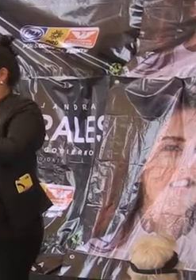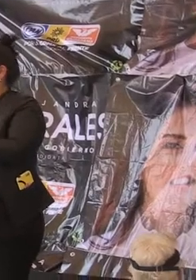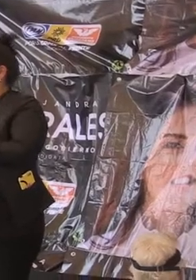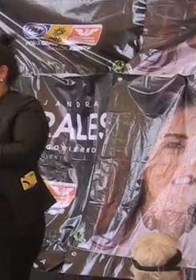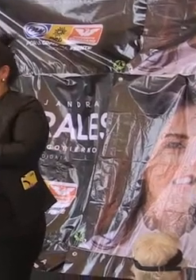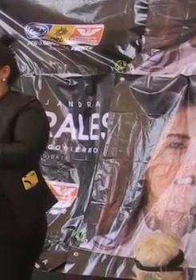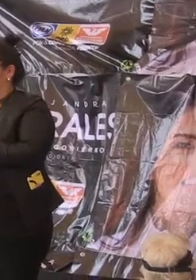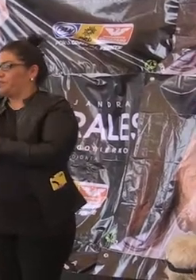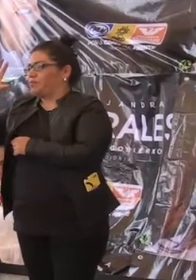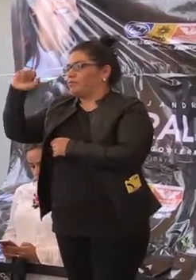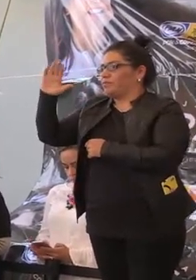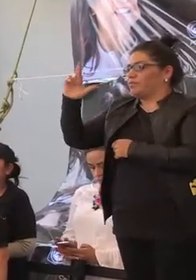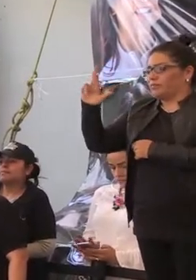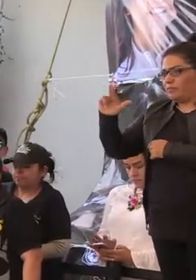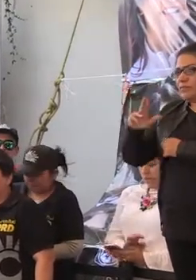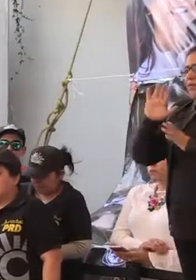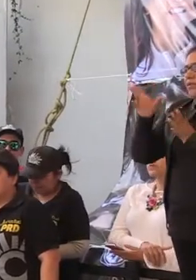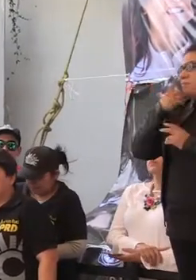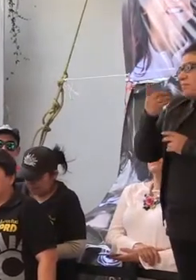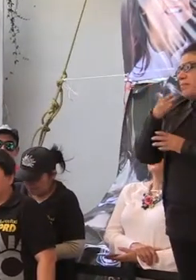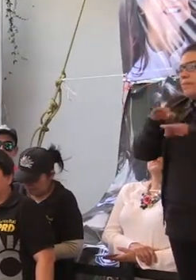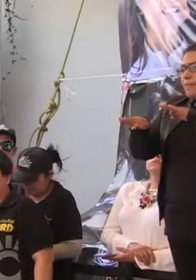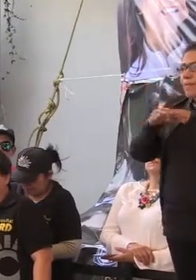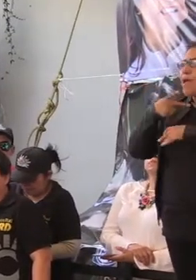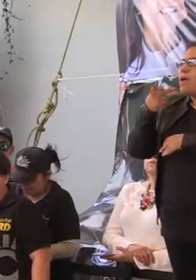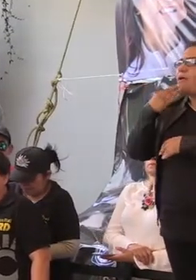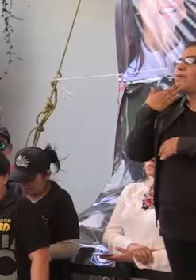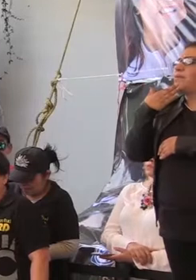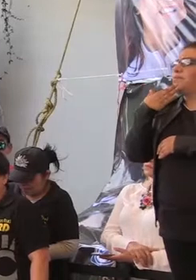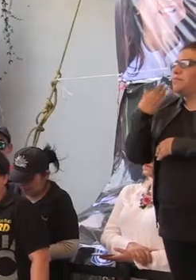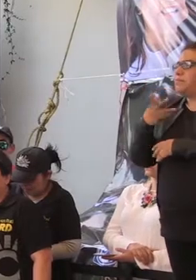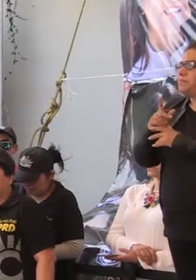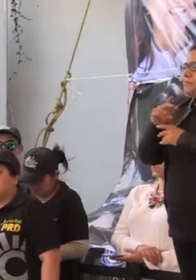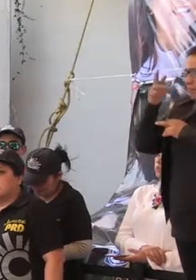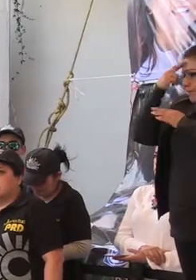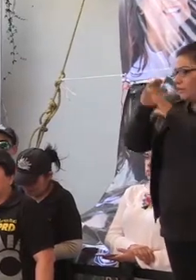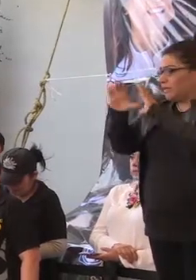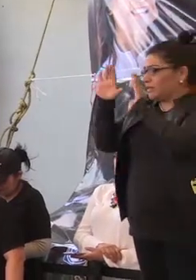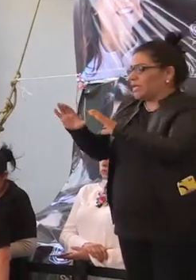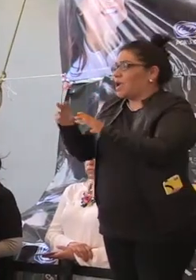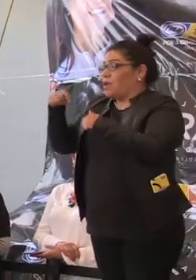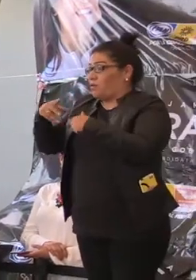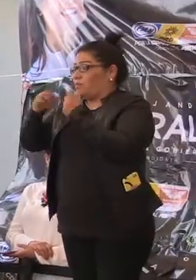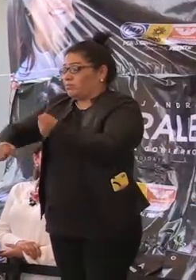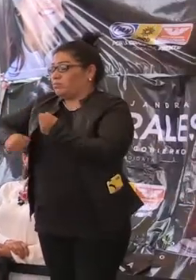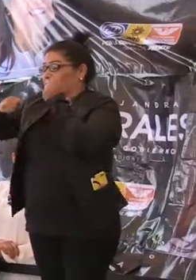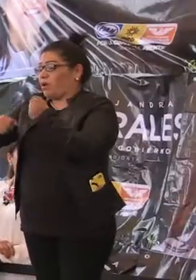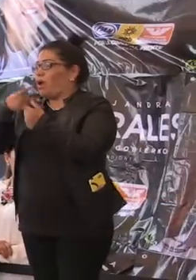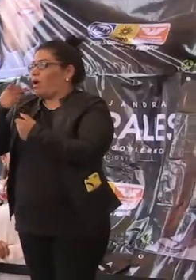lo dijo muy bien. Vamos a trabajar para que se hable bien de Xochimilco. Hoy, cuando hablan de